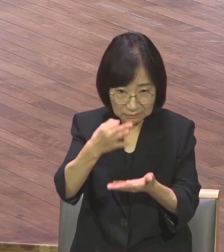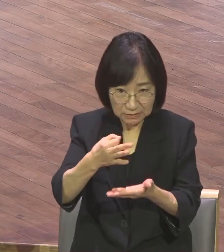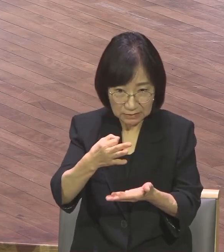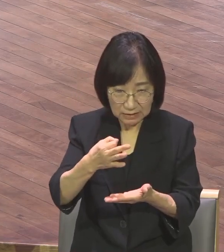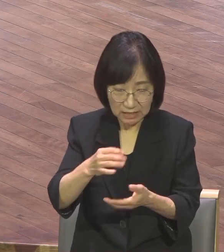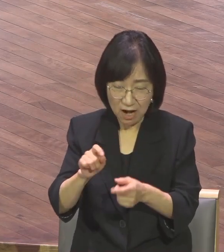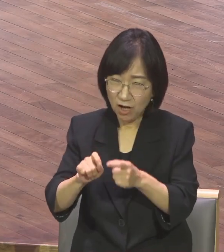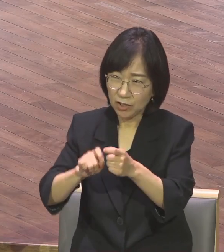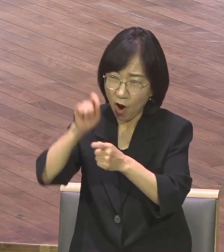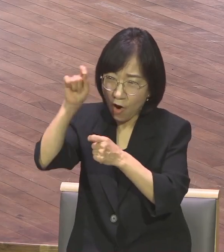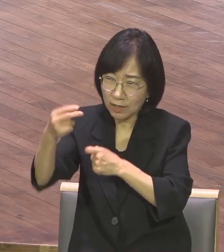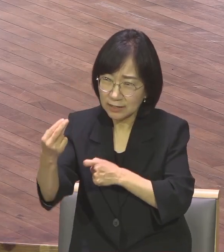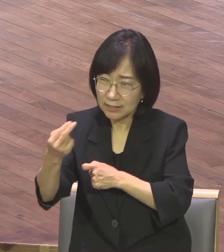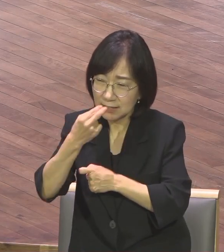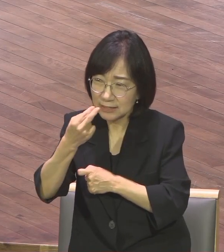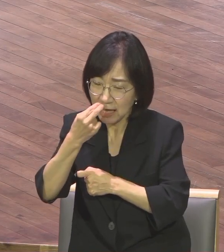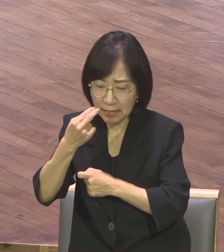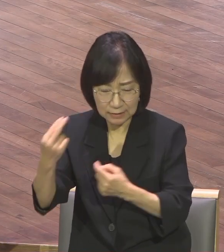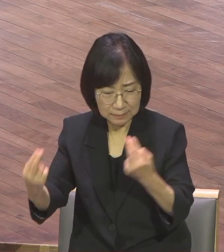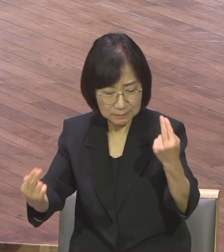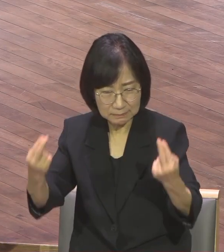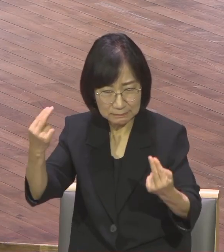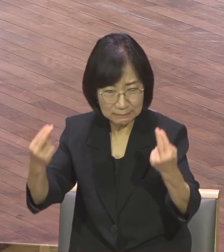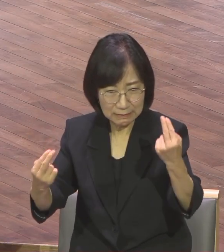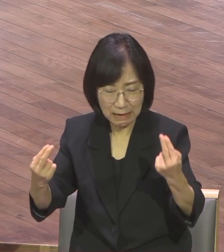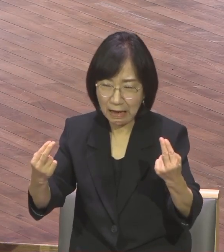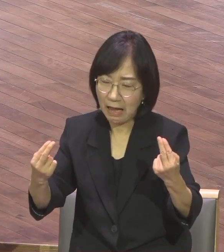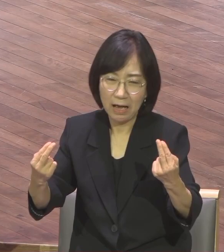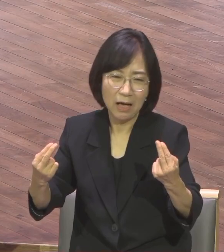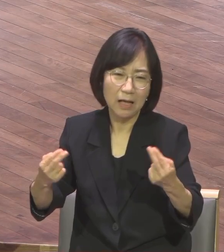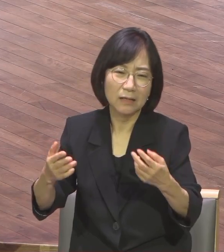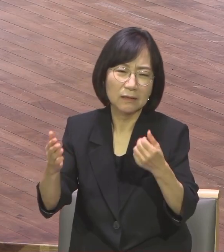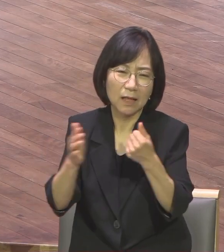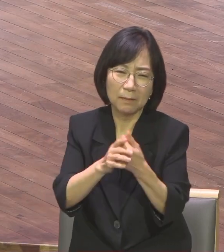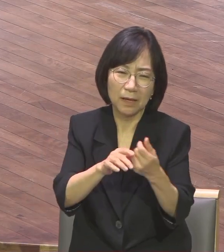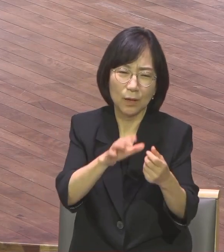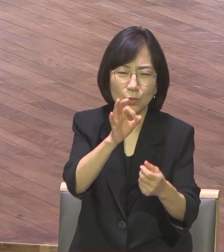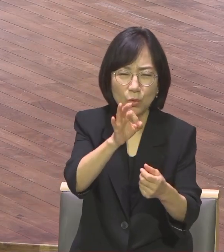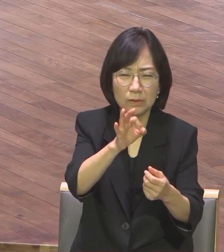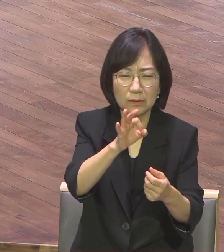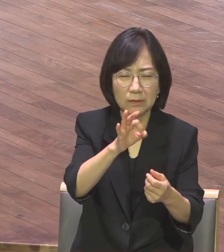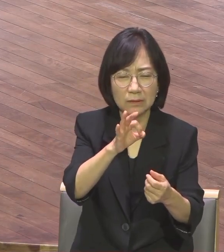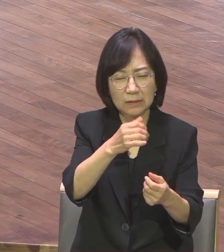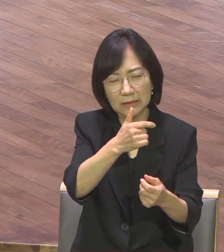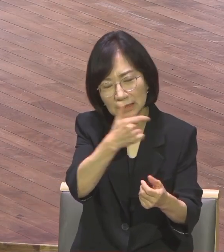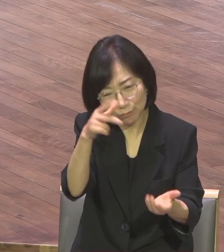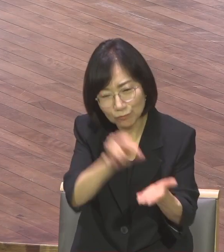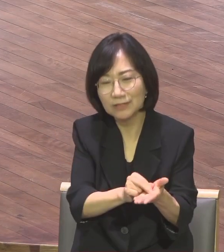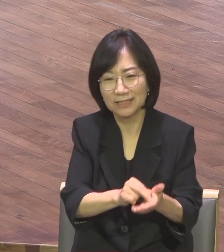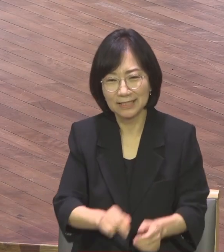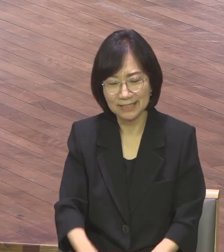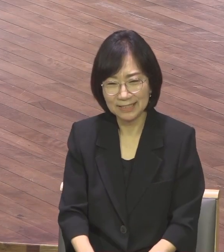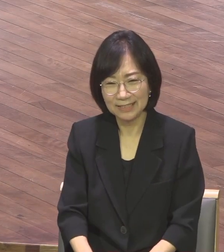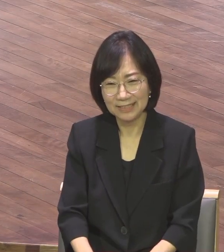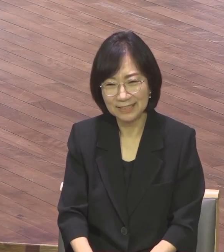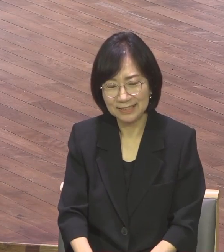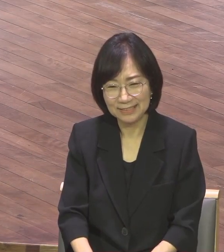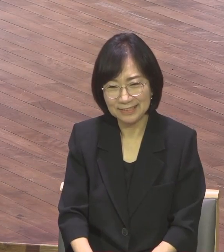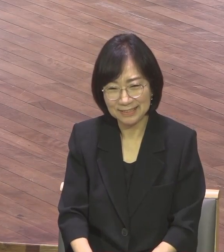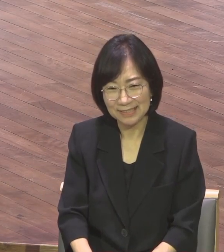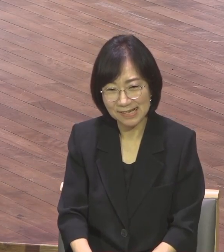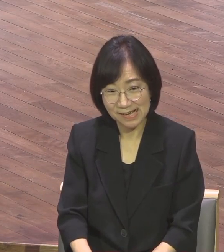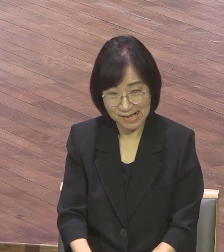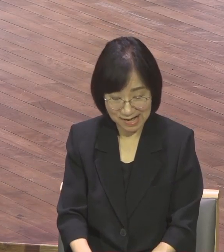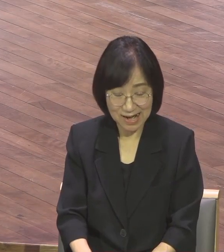걸림돌이 된다는 말씀이죠. 재물이 물질이 그래서 하나님이요, 우리 교회가 이미 다 헌당권 났지만